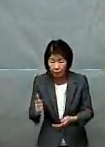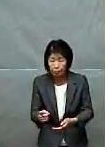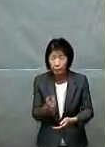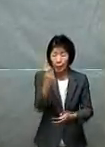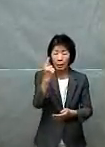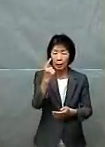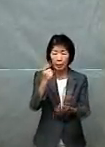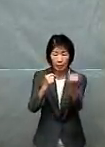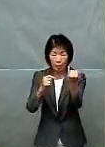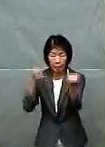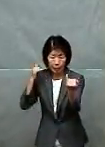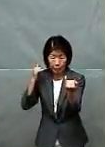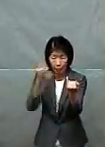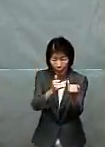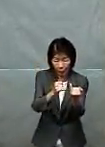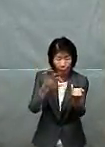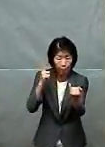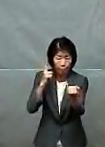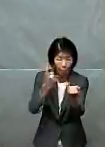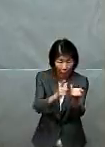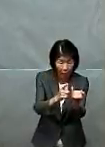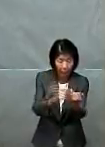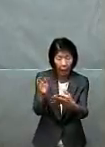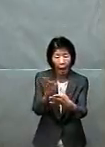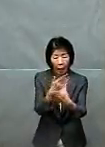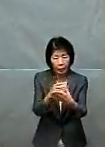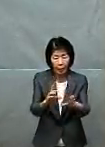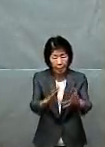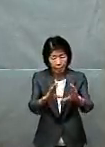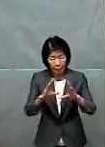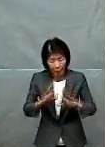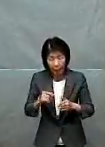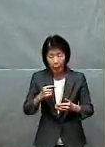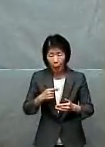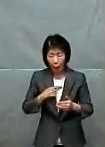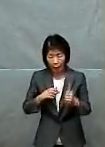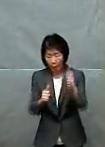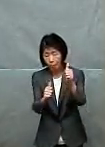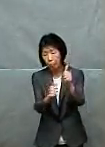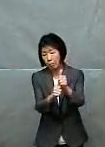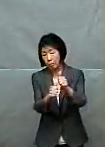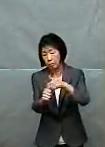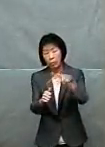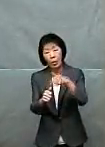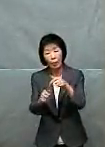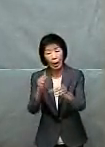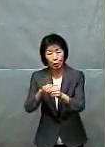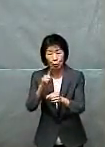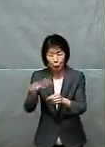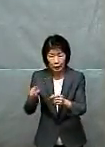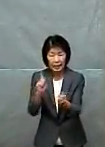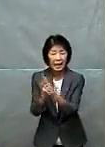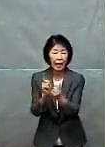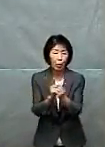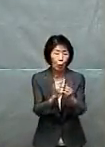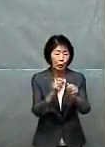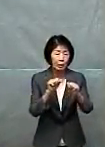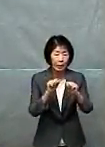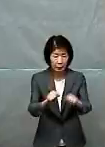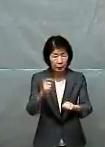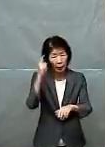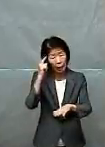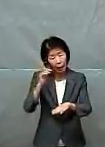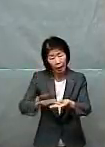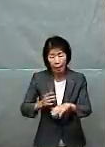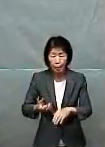方にご連絡を取らせていただき、ご判断をいただきながら対応、副知事を中心に対応させていただくというふうなことで考え